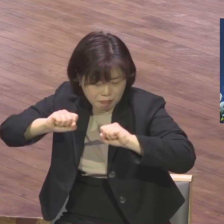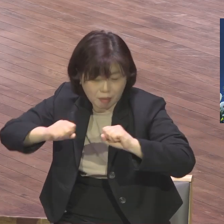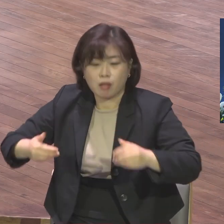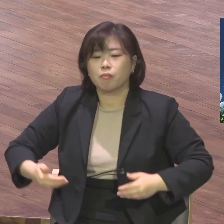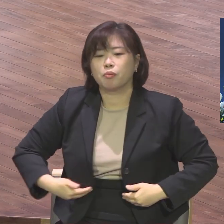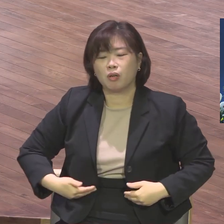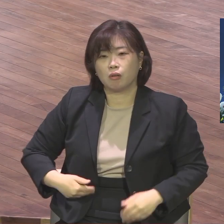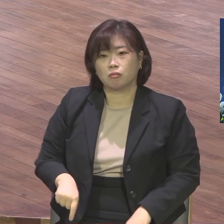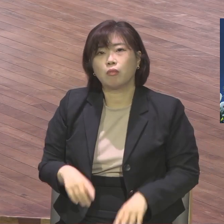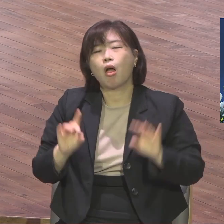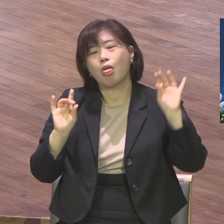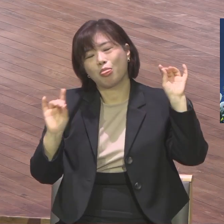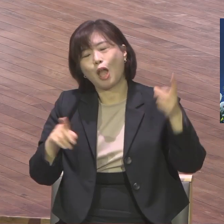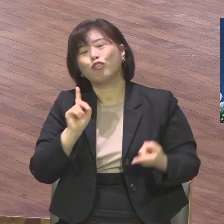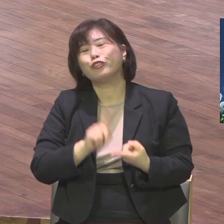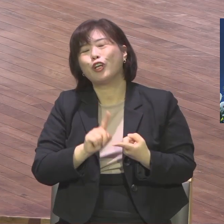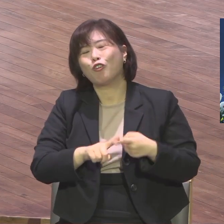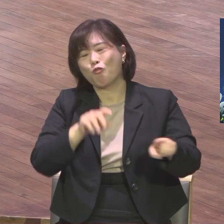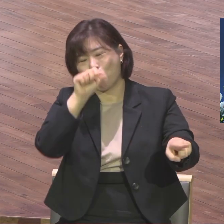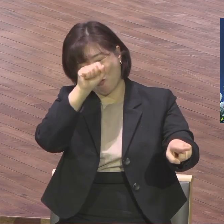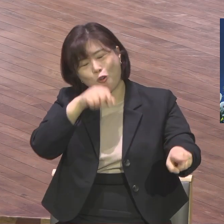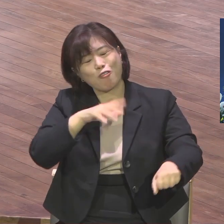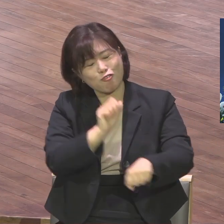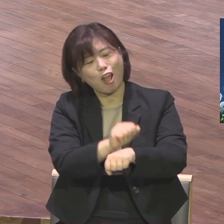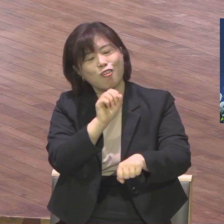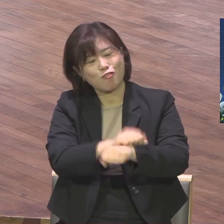있어요? 얼마나 살겠다고.